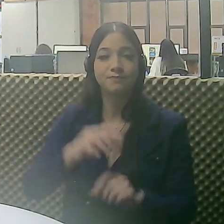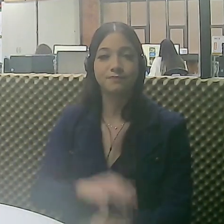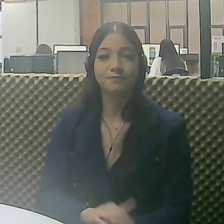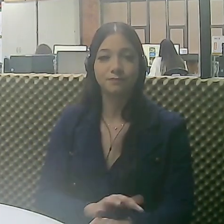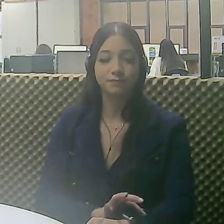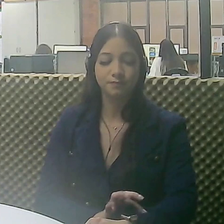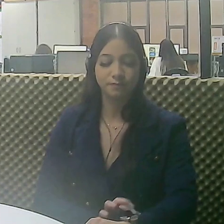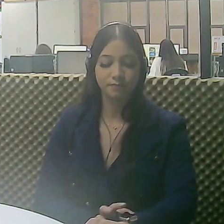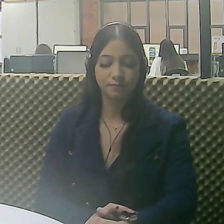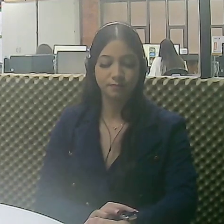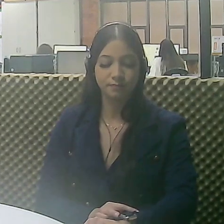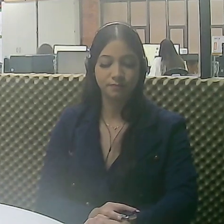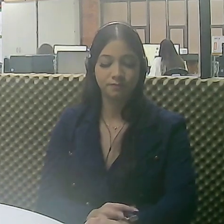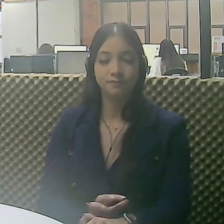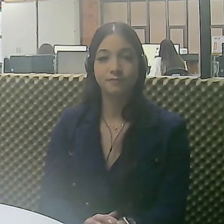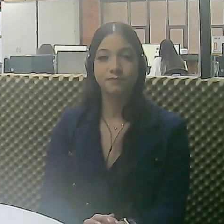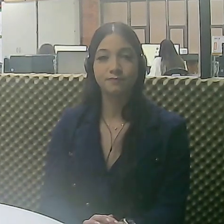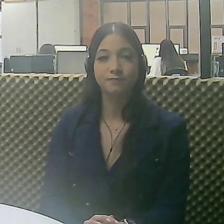Paranaíba.